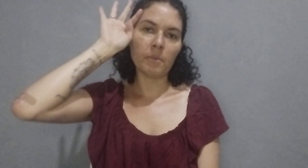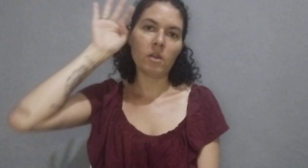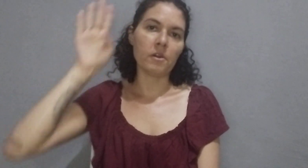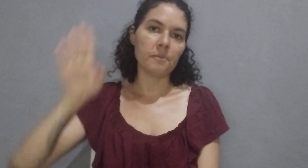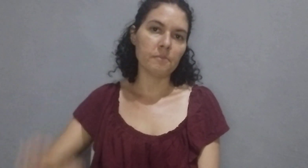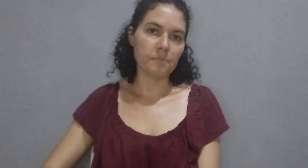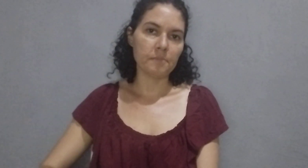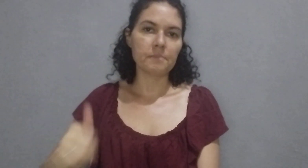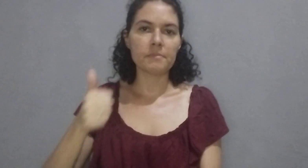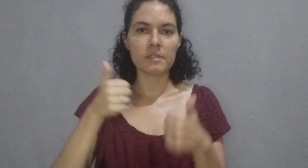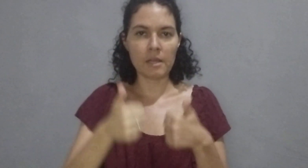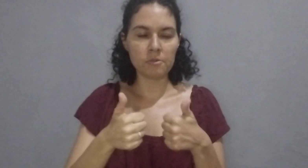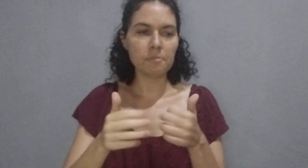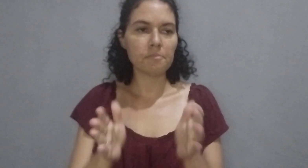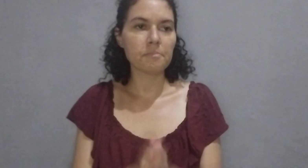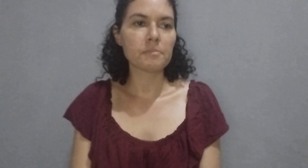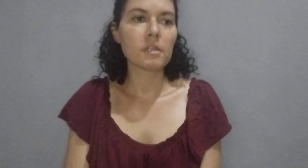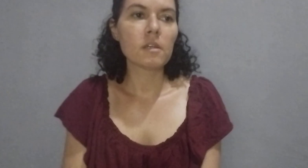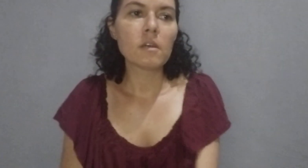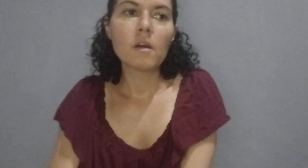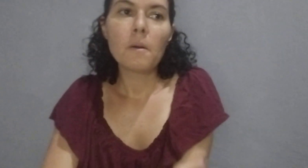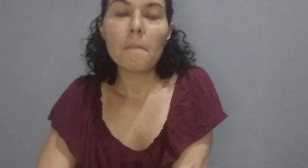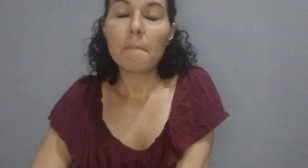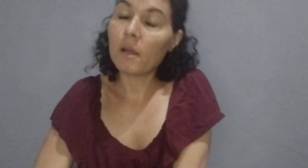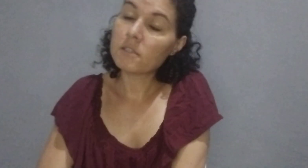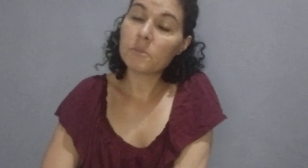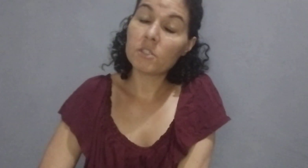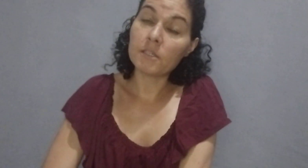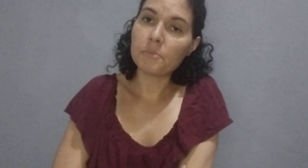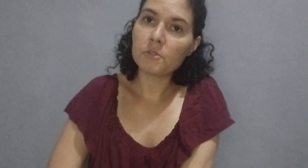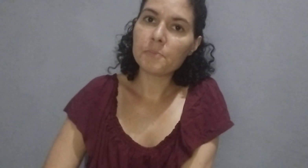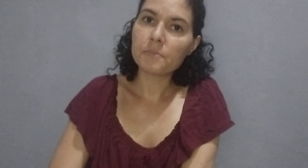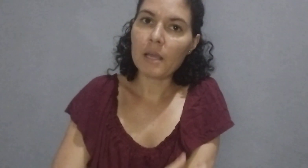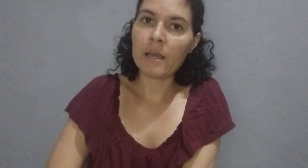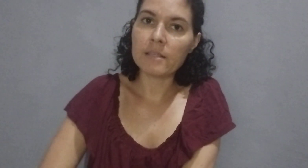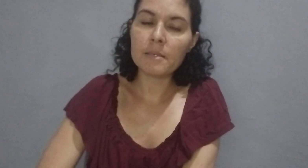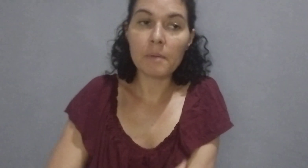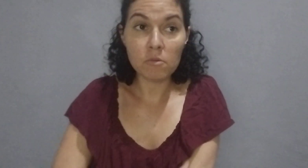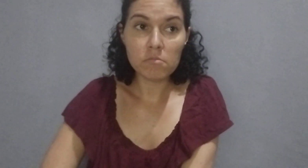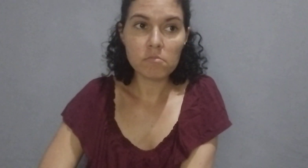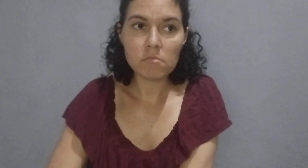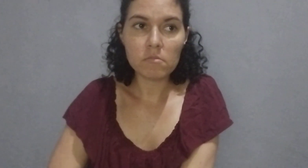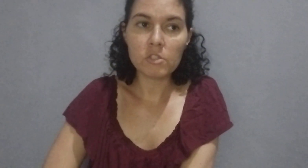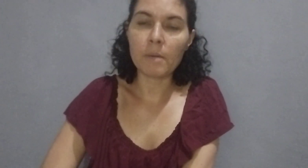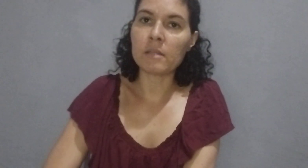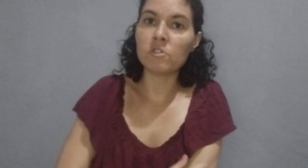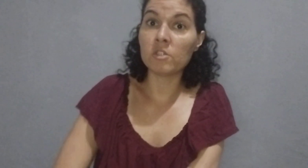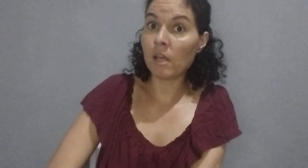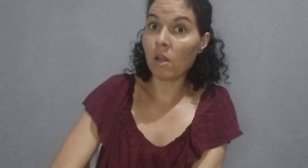menor. Certo? Próximo discípulo é Simão, chamado de